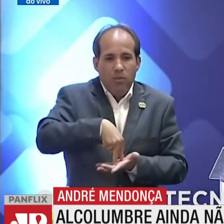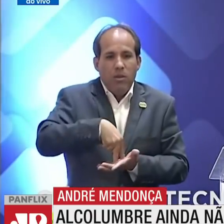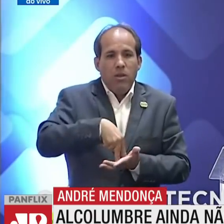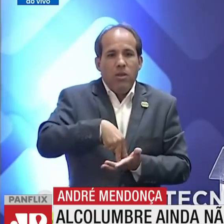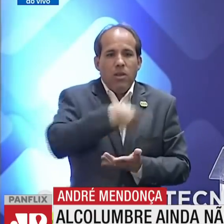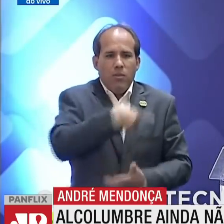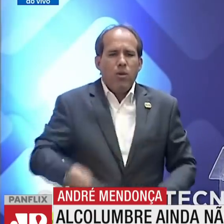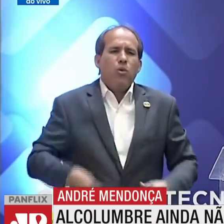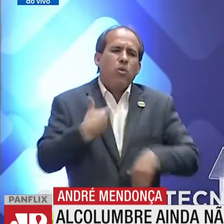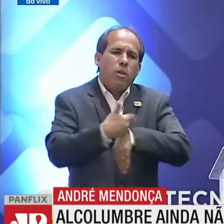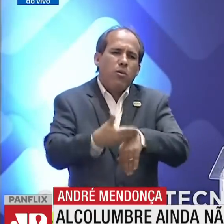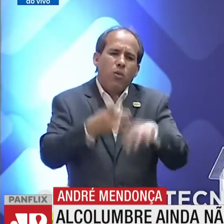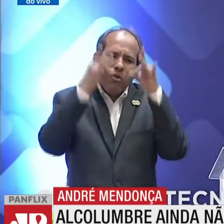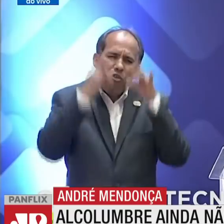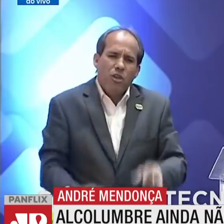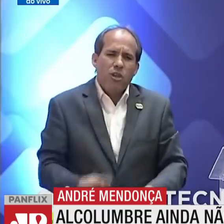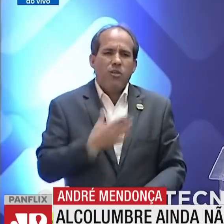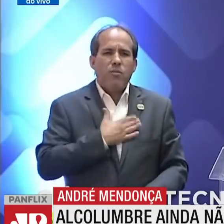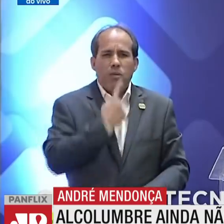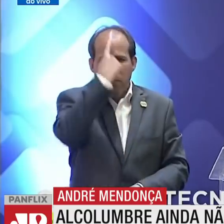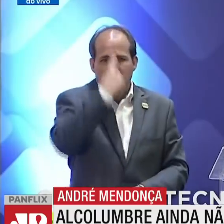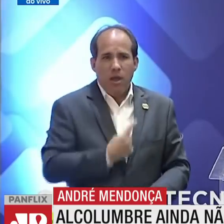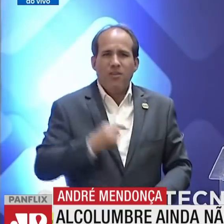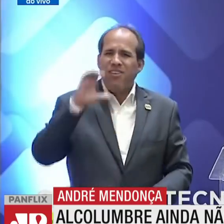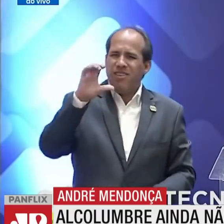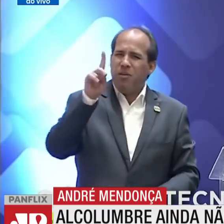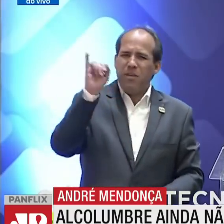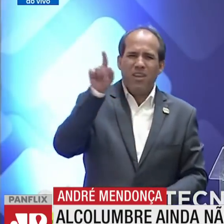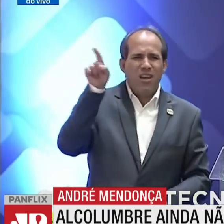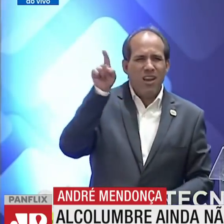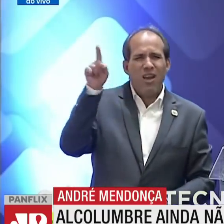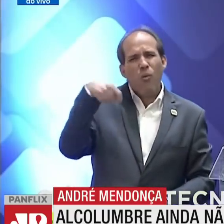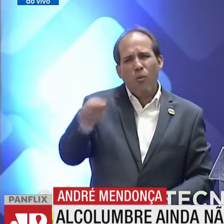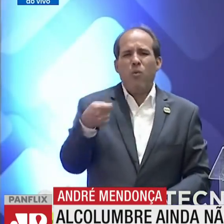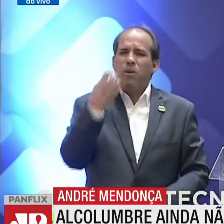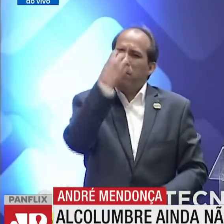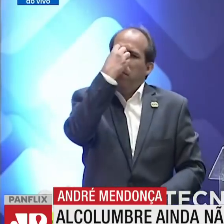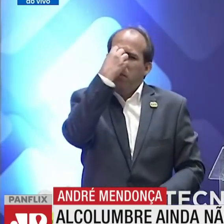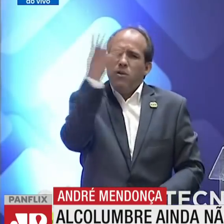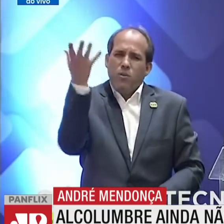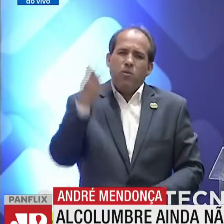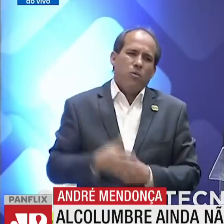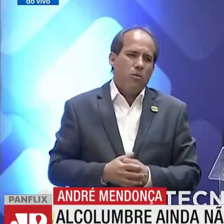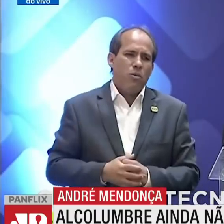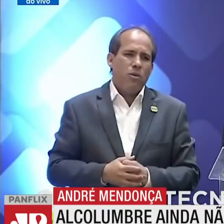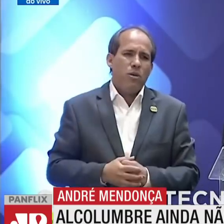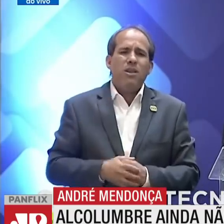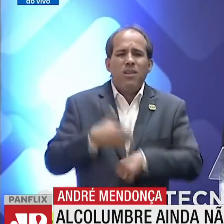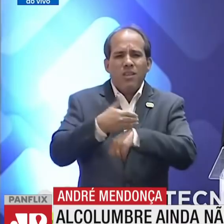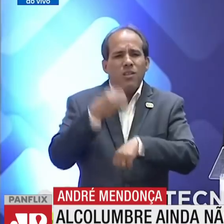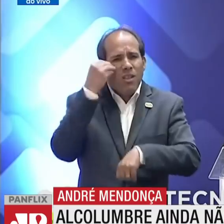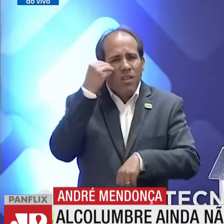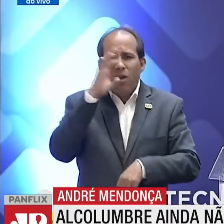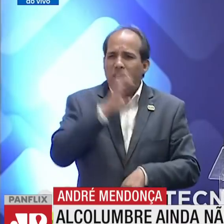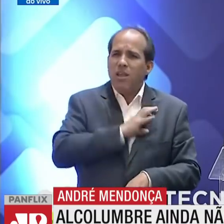tempo todo desgaste. Uma CPI que é um circo. Tentam nos acusar do que nós